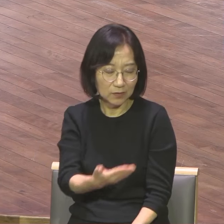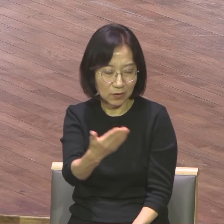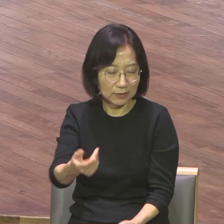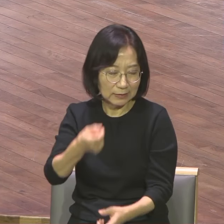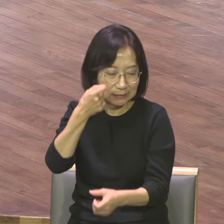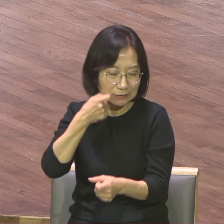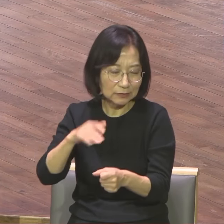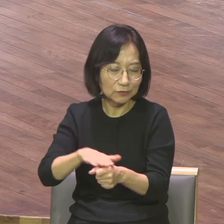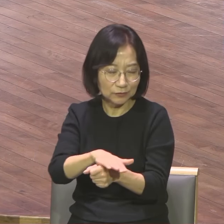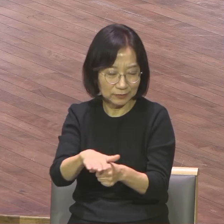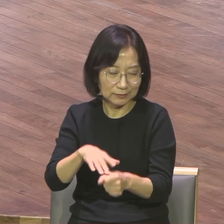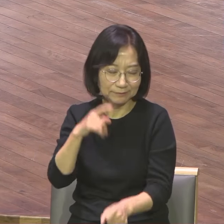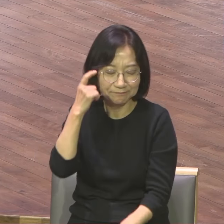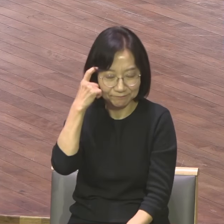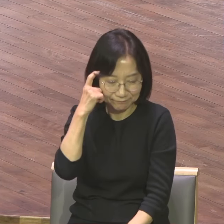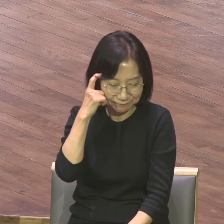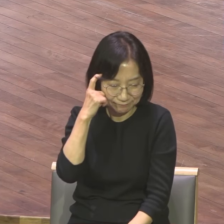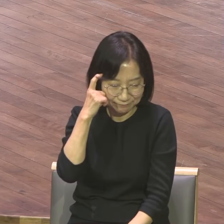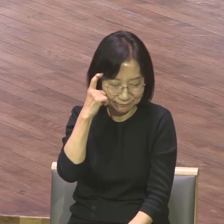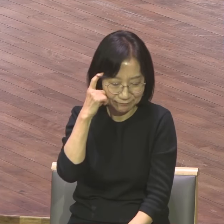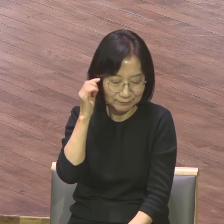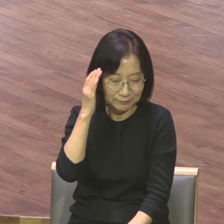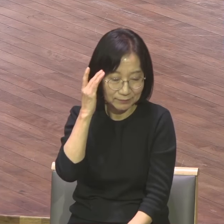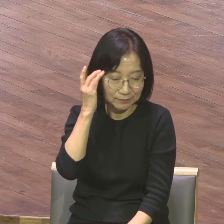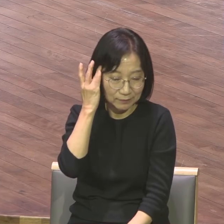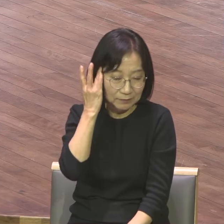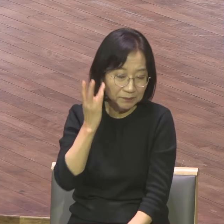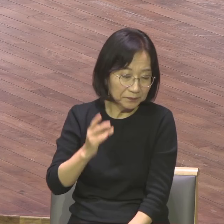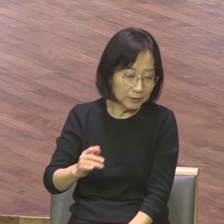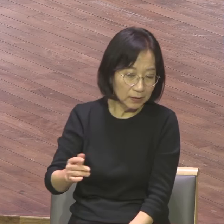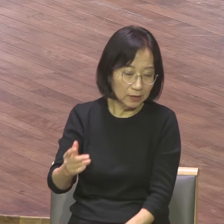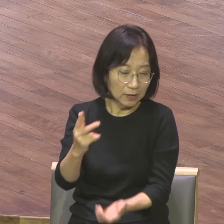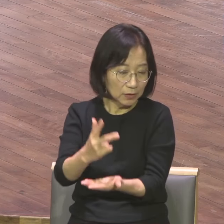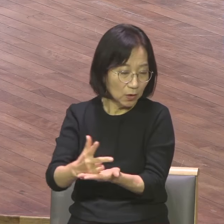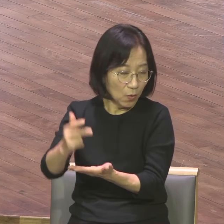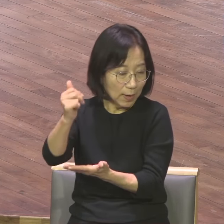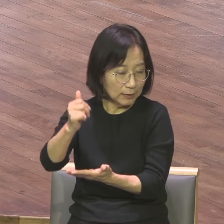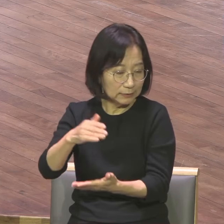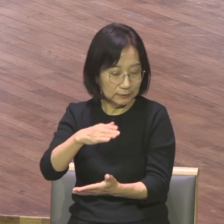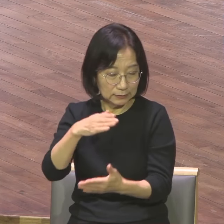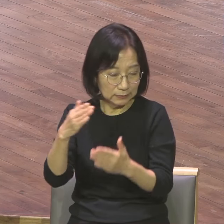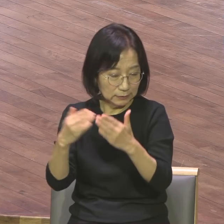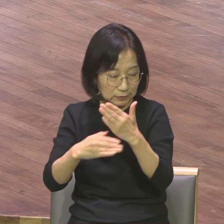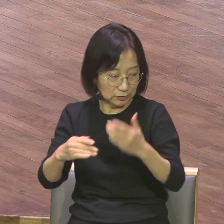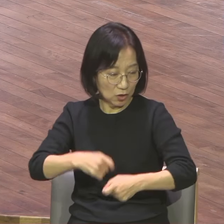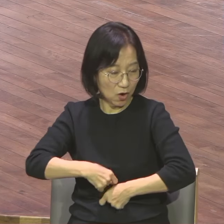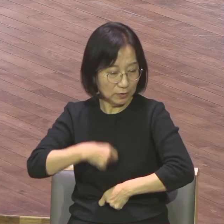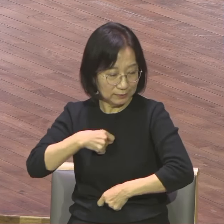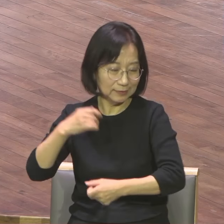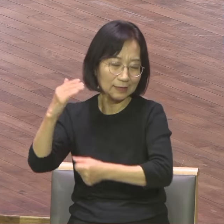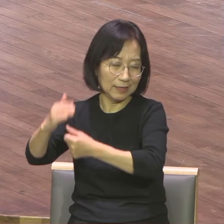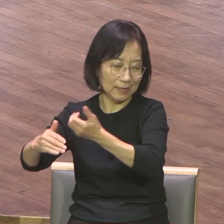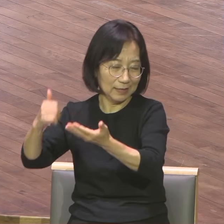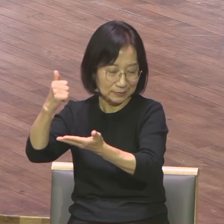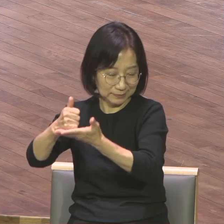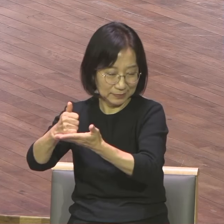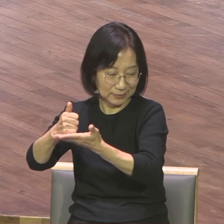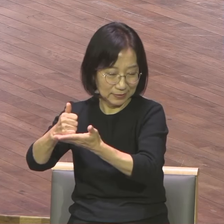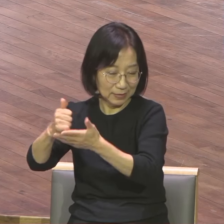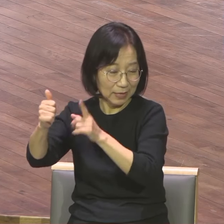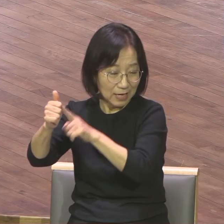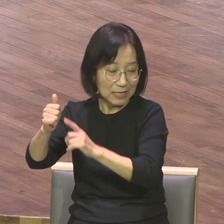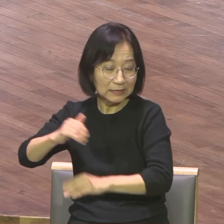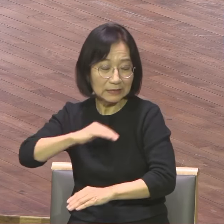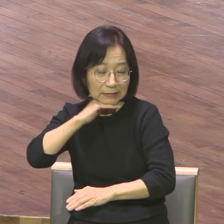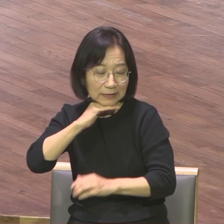하심이요 일어나시리니 이는 너희를 긍휼히 여기려 하심이라. 대저 여호와는 정의의